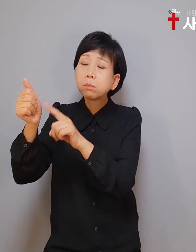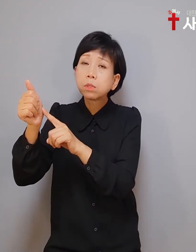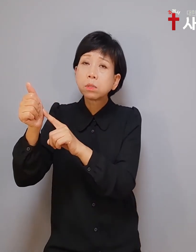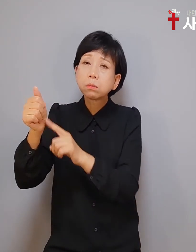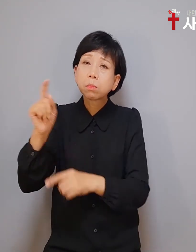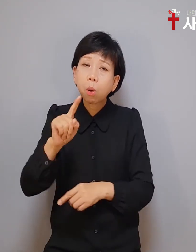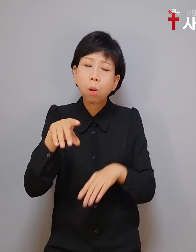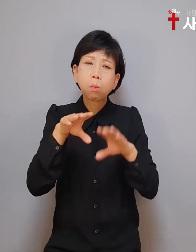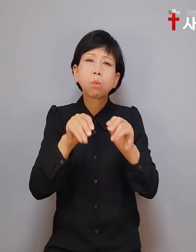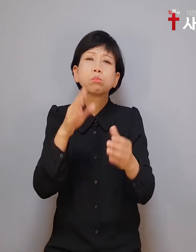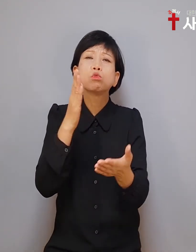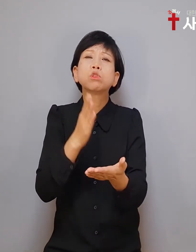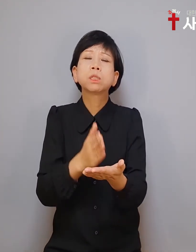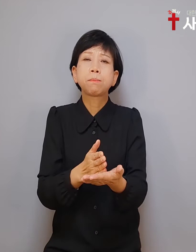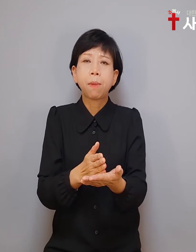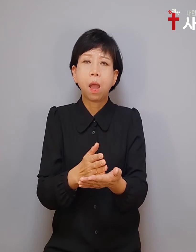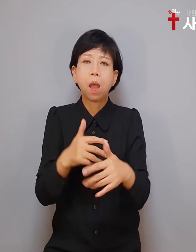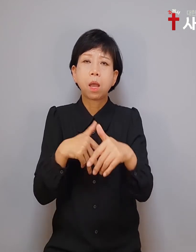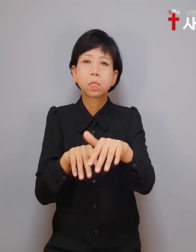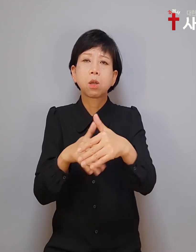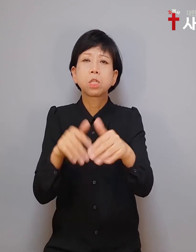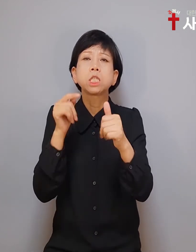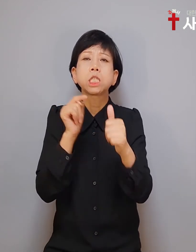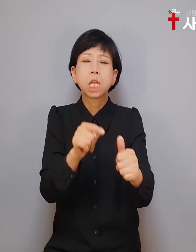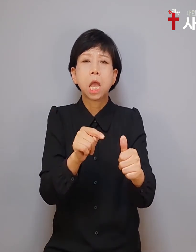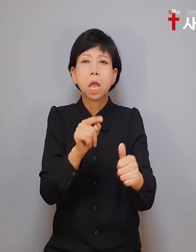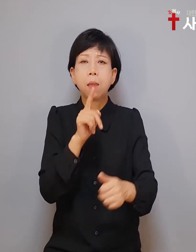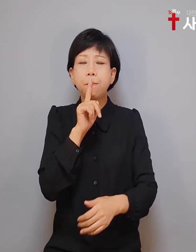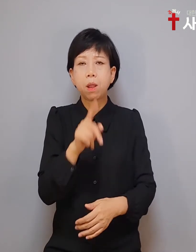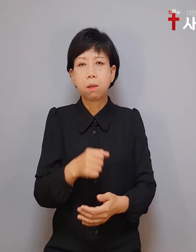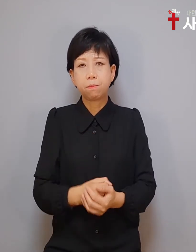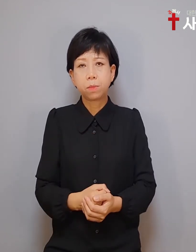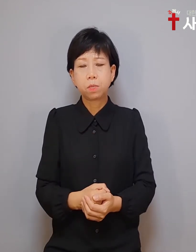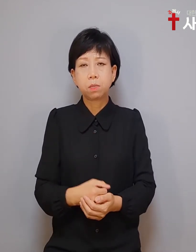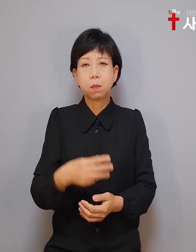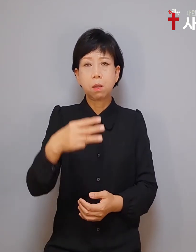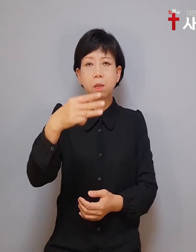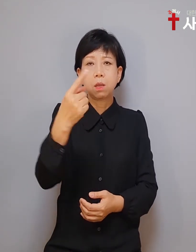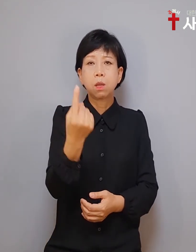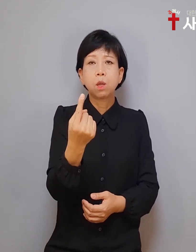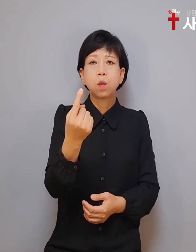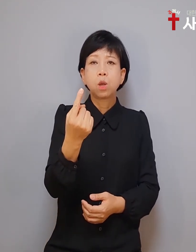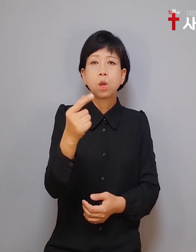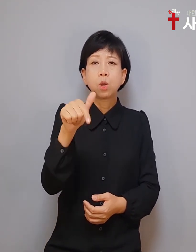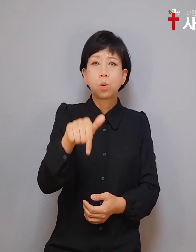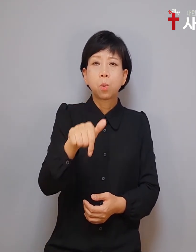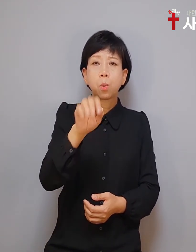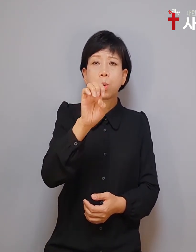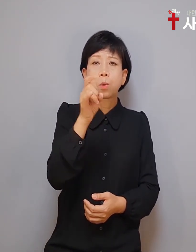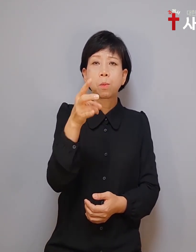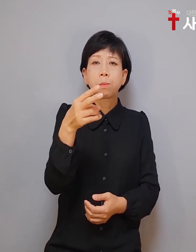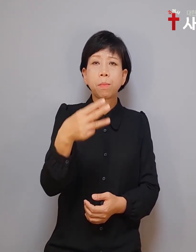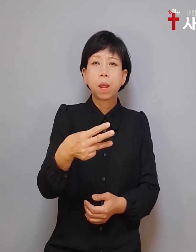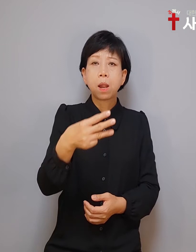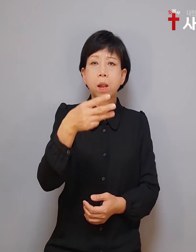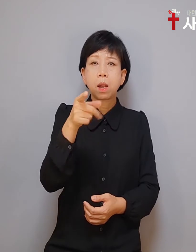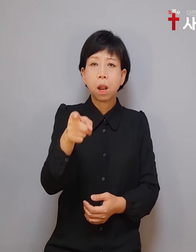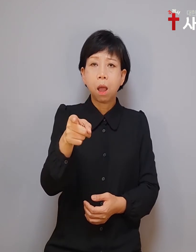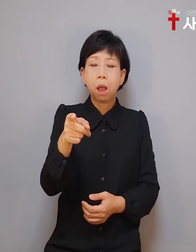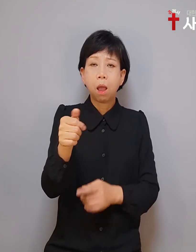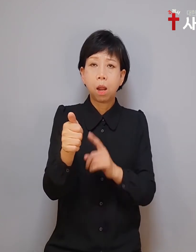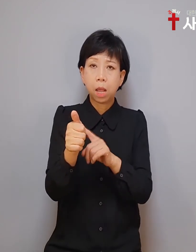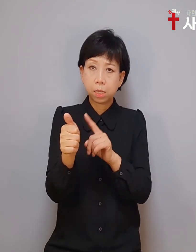말씀하십니다. 여러분, 록펠러를 아시죠? 록펠러에게 큰 위기가 닥쳤을 때가 있었어요. 이제 친구의